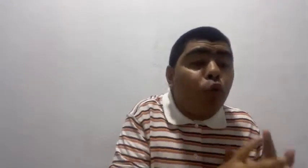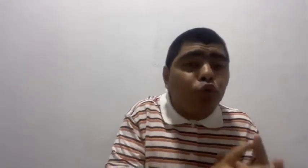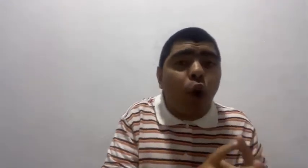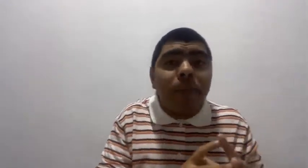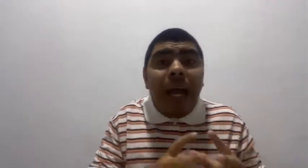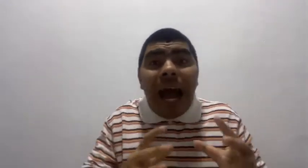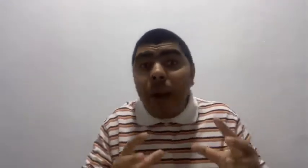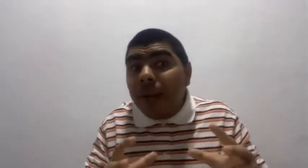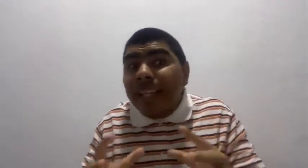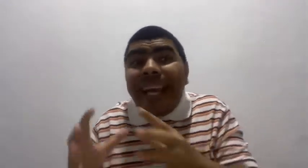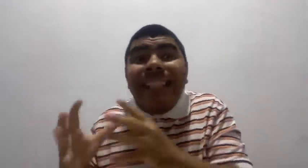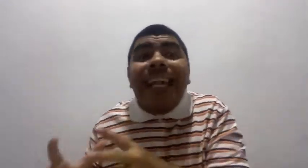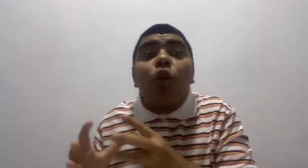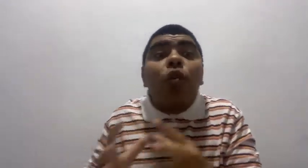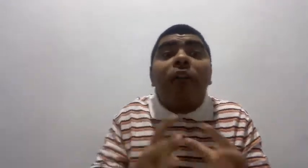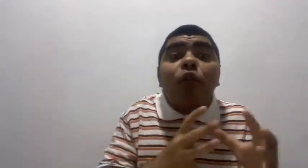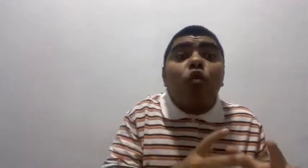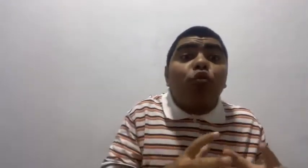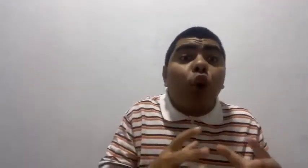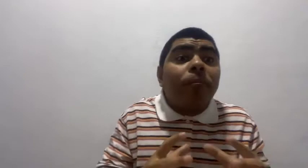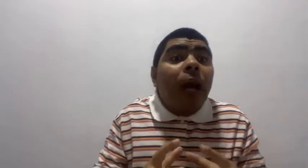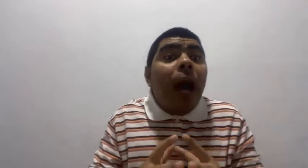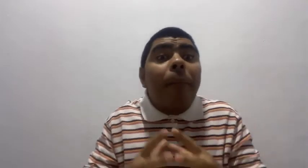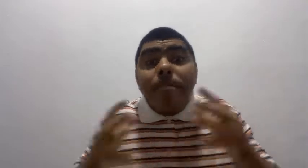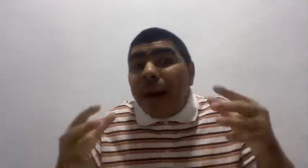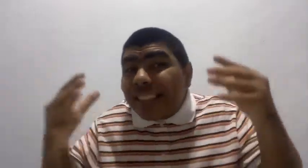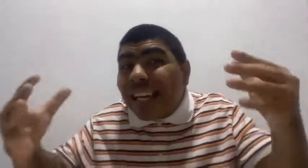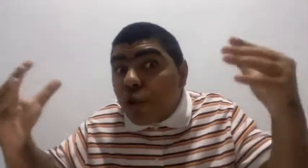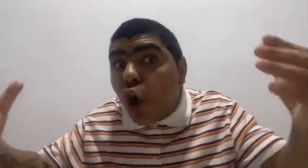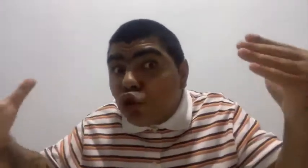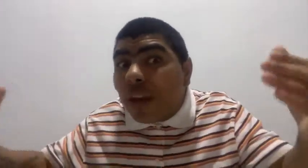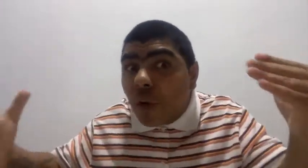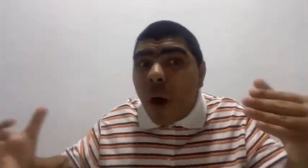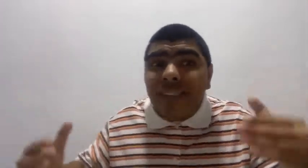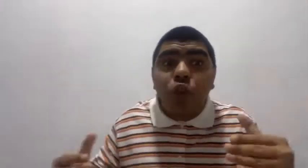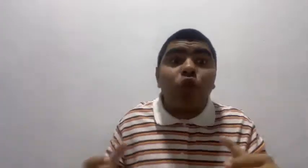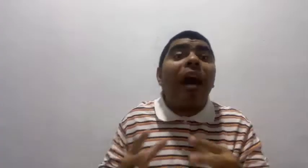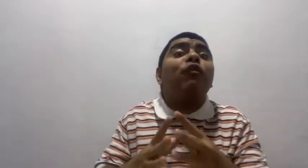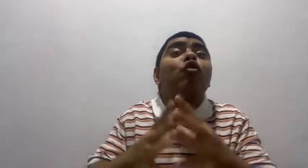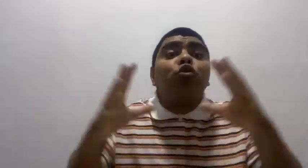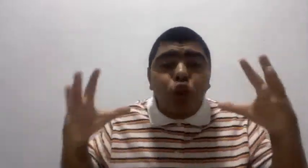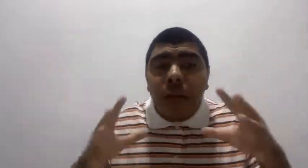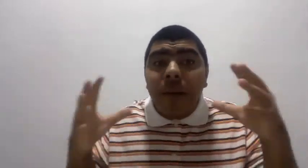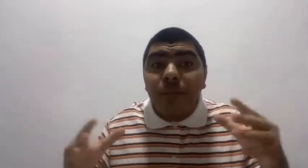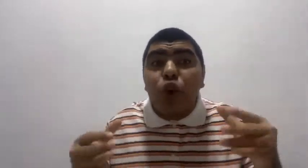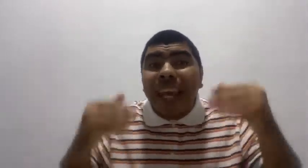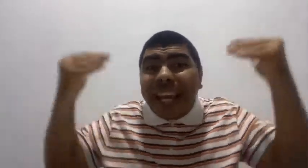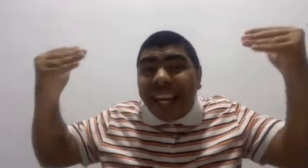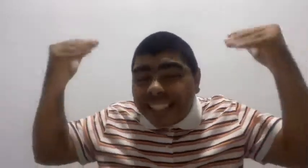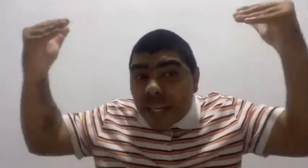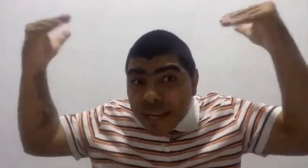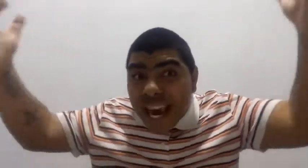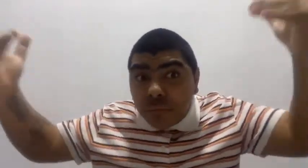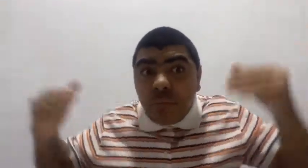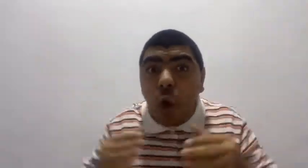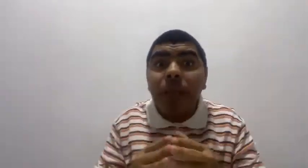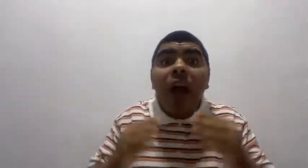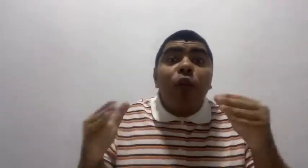profundo, amén, que el que no da fruto, amén, va a tener consecuencias. O sea, fruto está hablando de crecimiento,